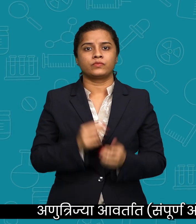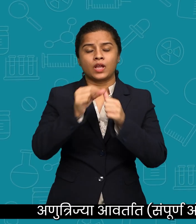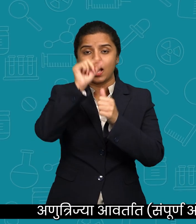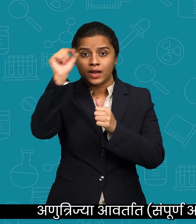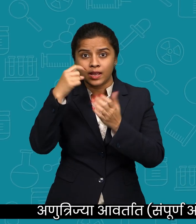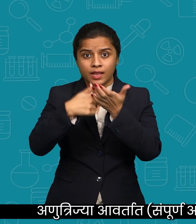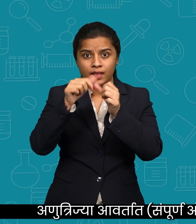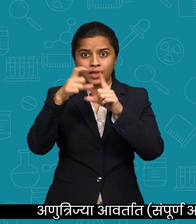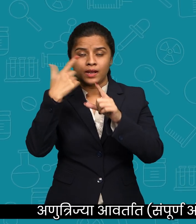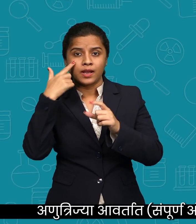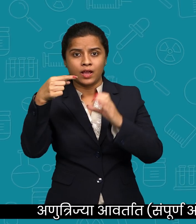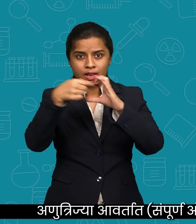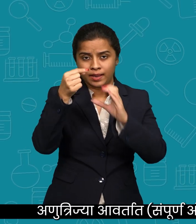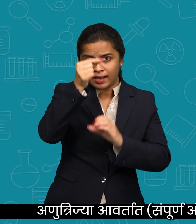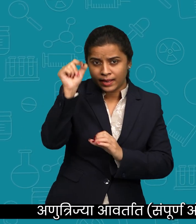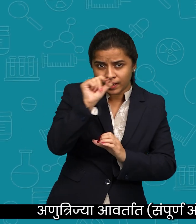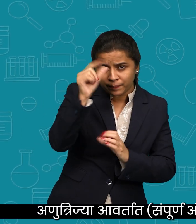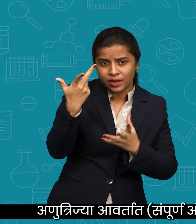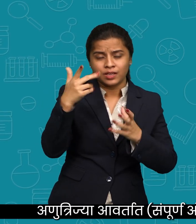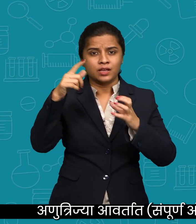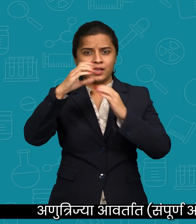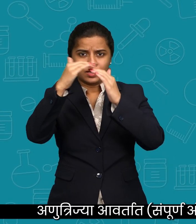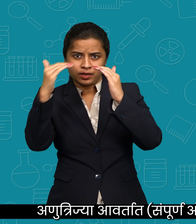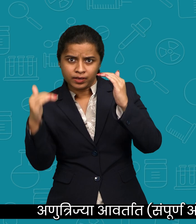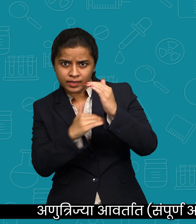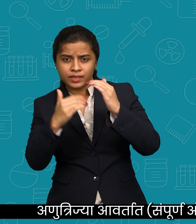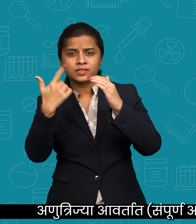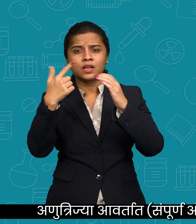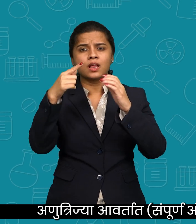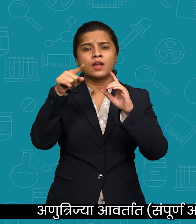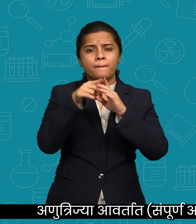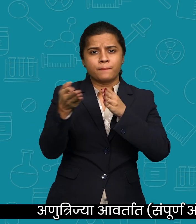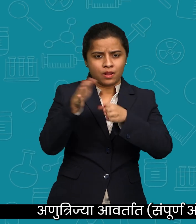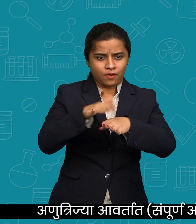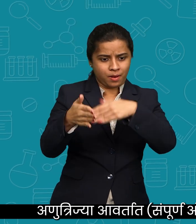अणुत्रिज्या आवर्तात संपूर्ण ओळीत डावीकडून उजवीकडे जाताना कमी होते.